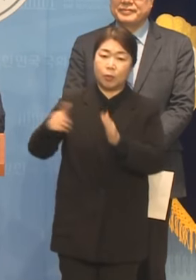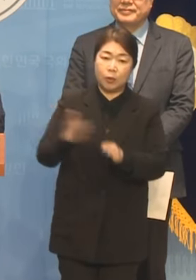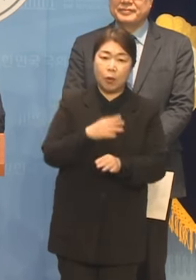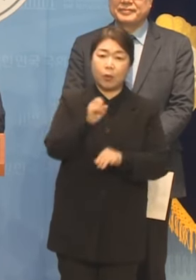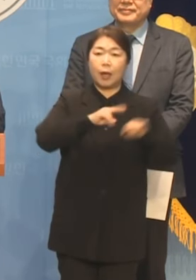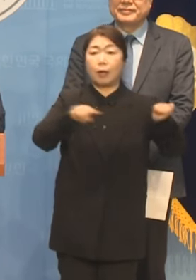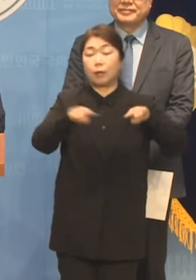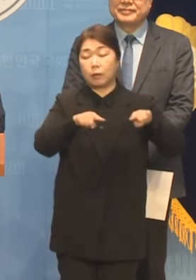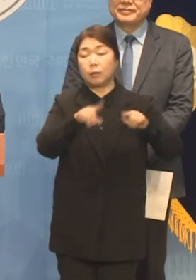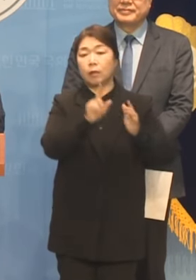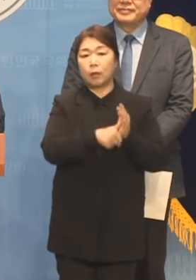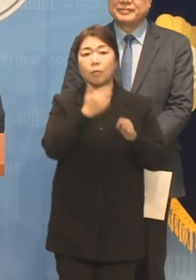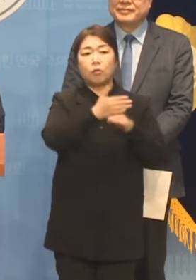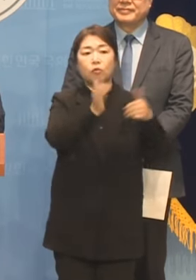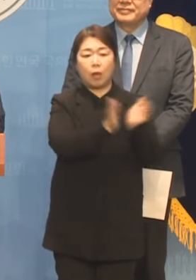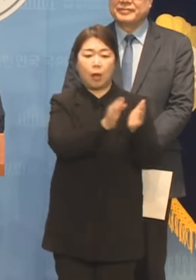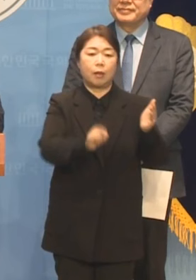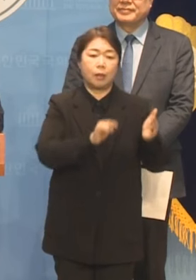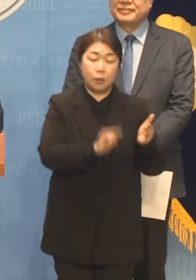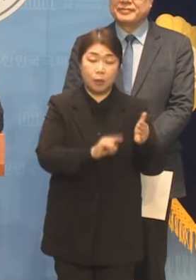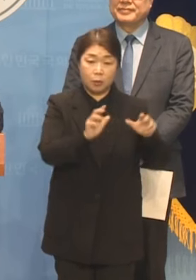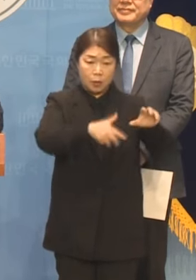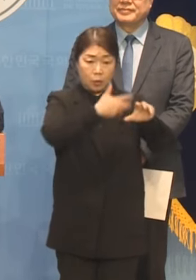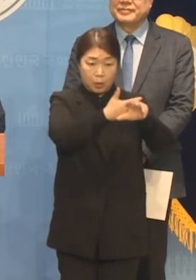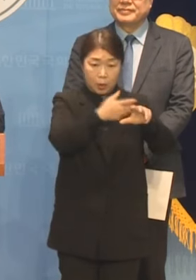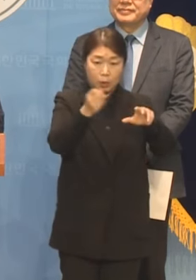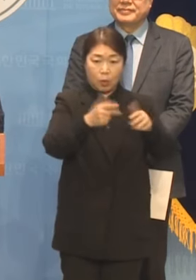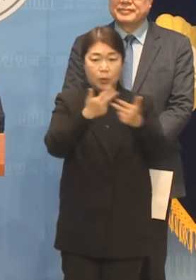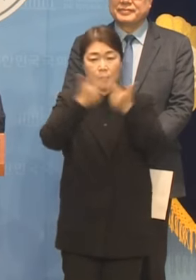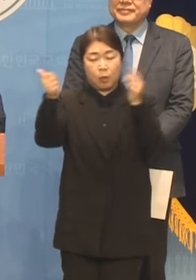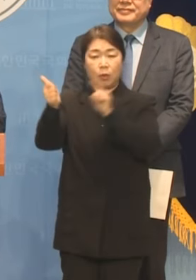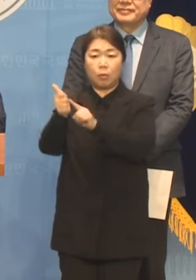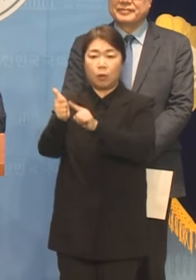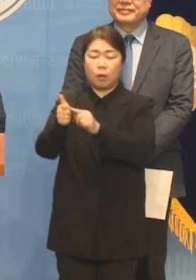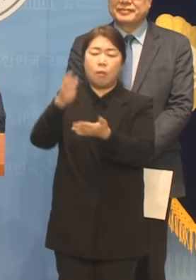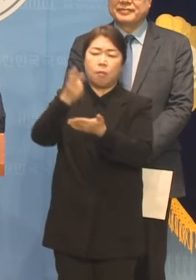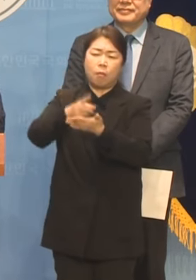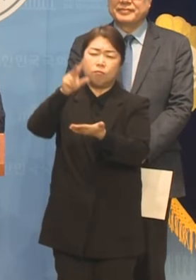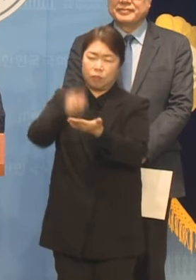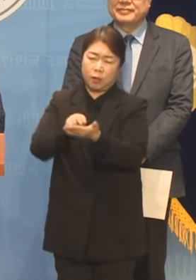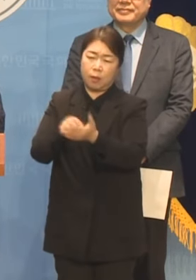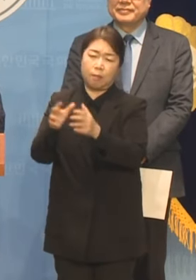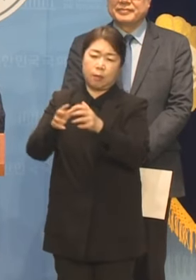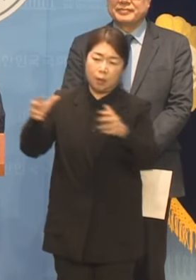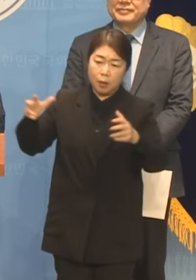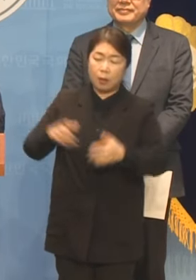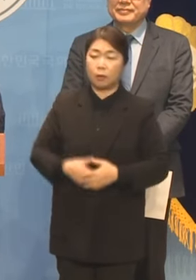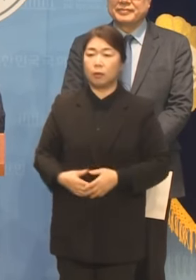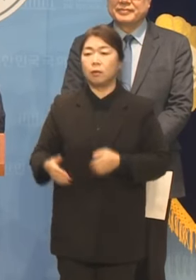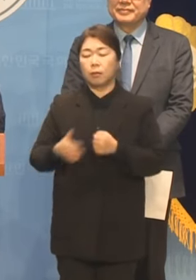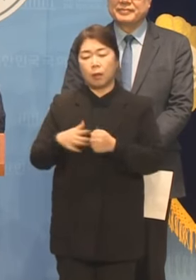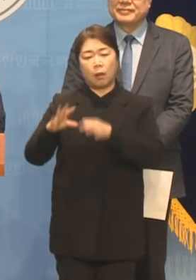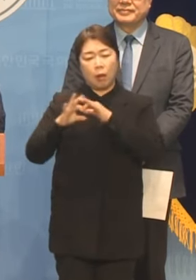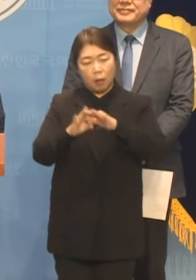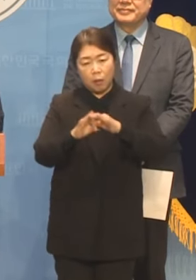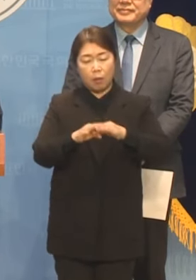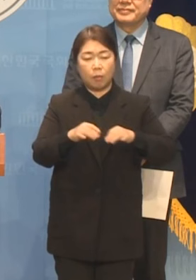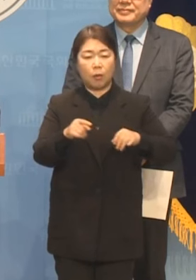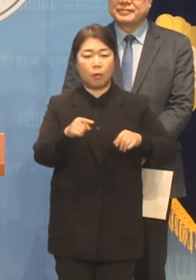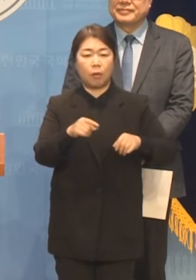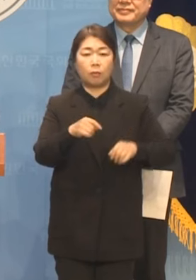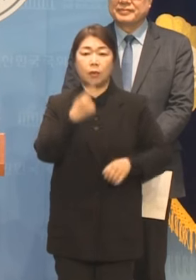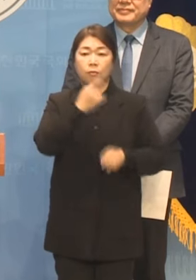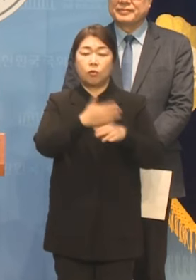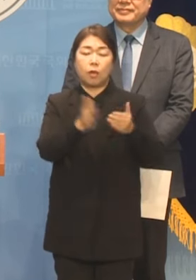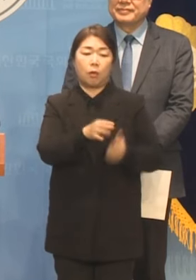민주당의 당내 혁신 그리고 또 이재명 대표의 사법 리스크에 대해서 꾸준히 전당 등을 통해서